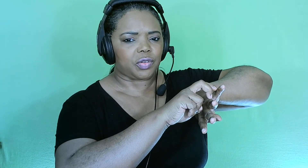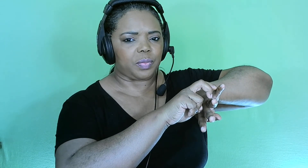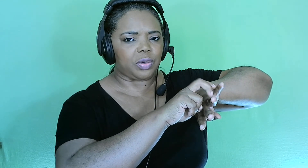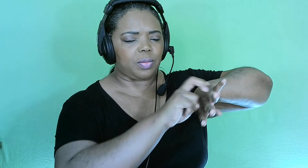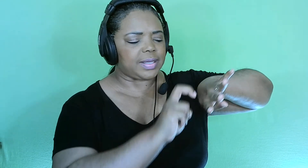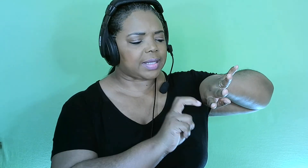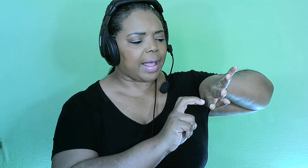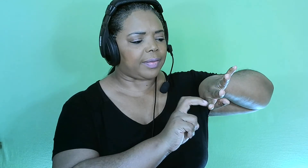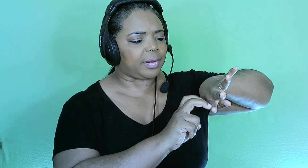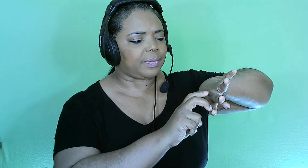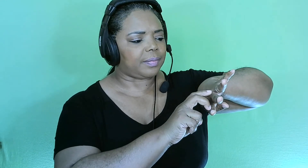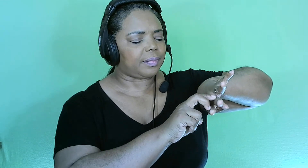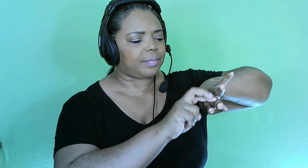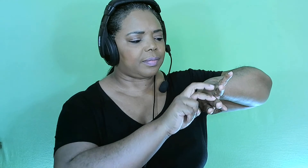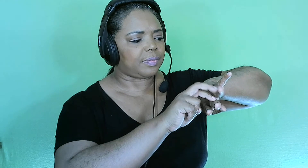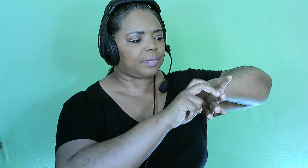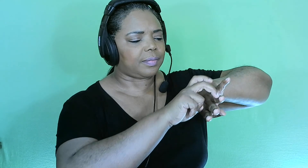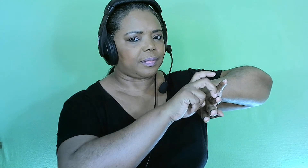Subindo uma escada.